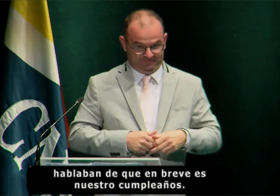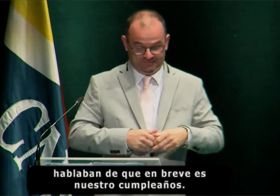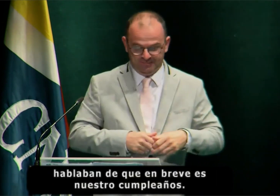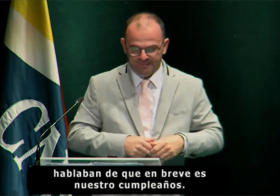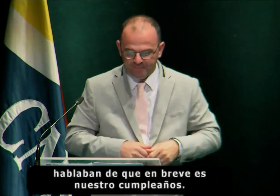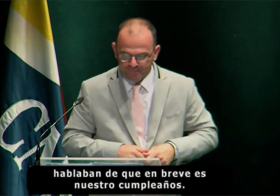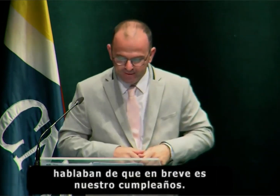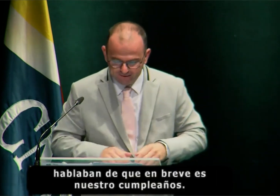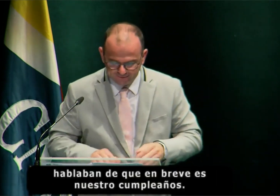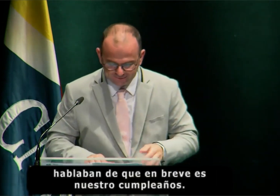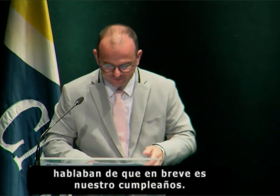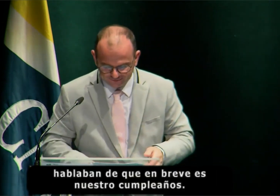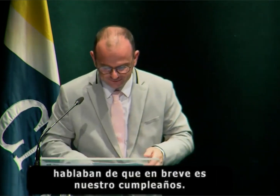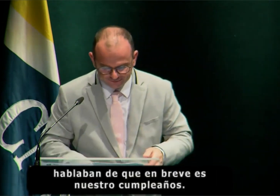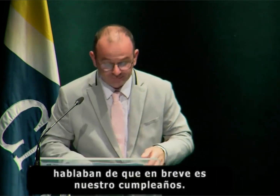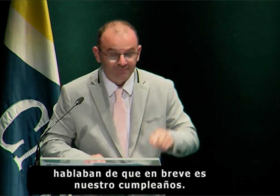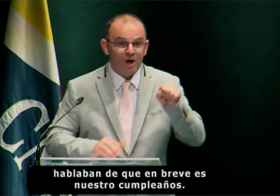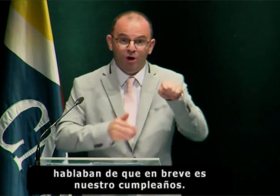de trabajo.